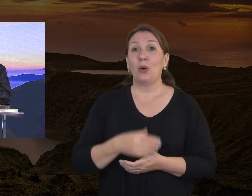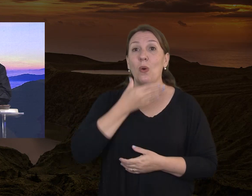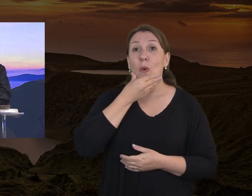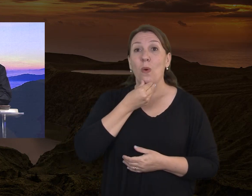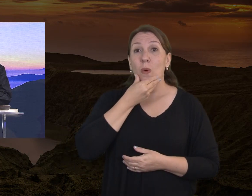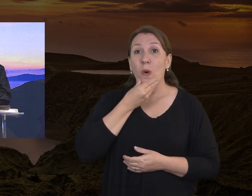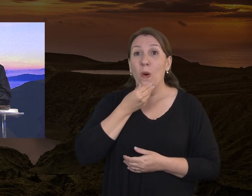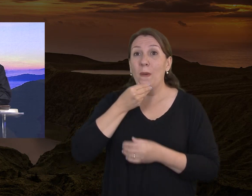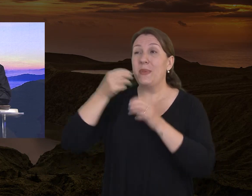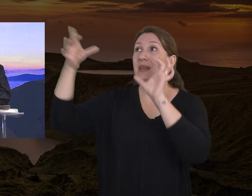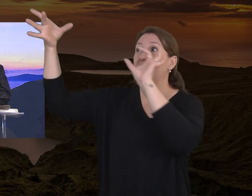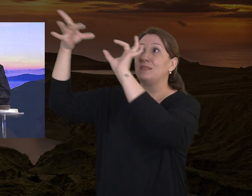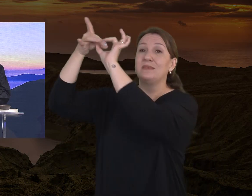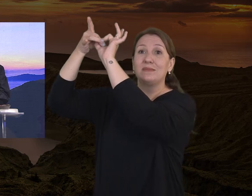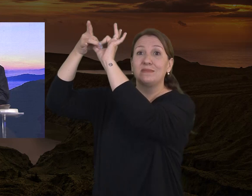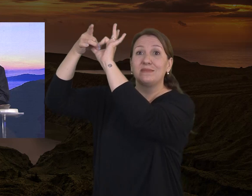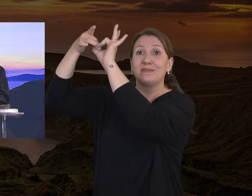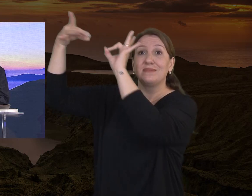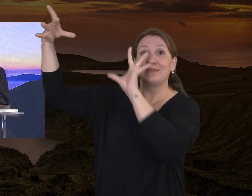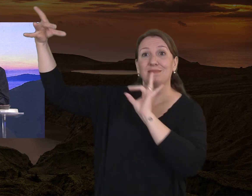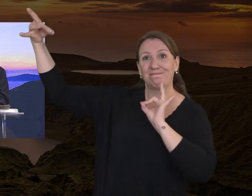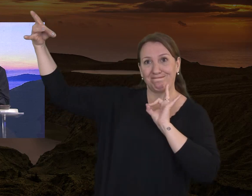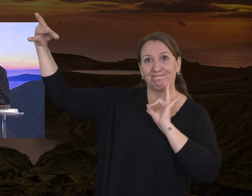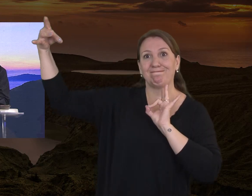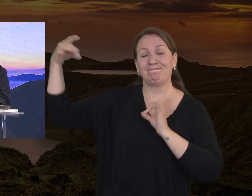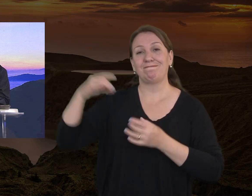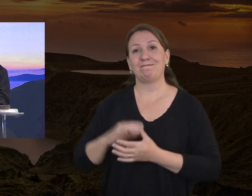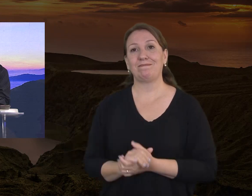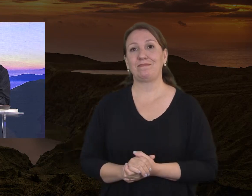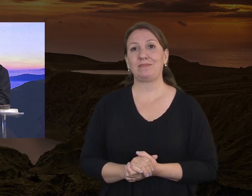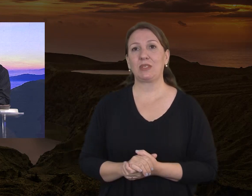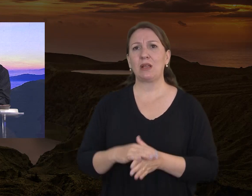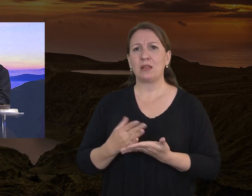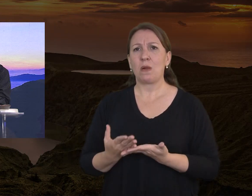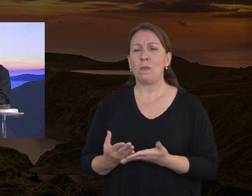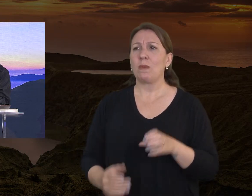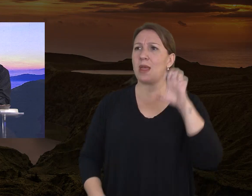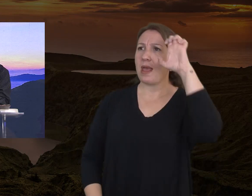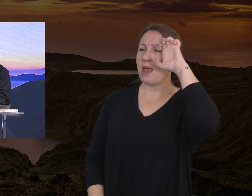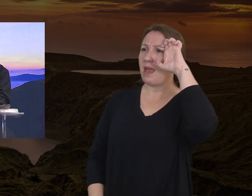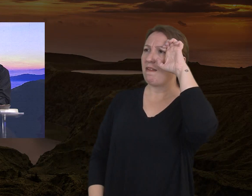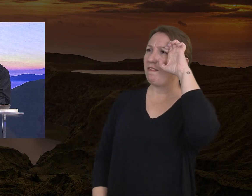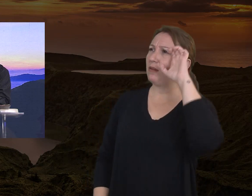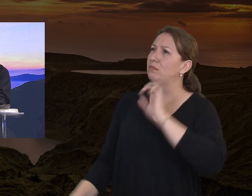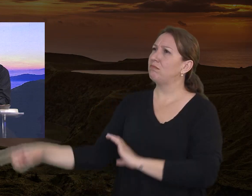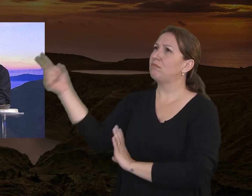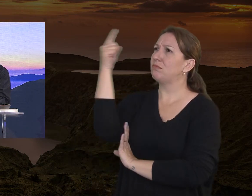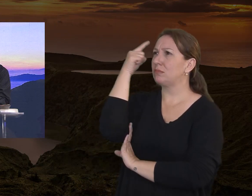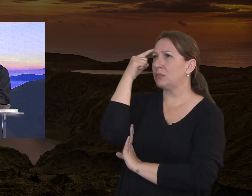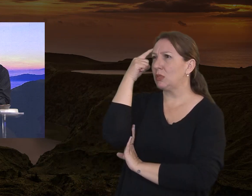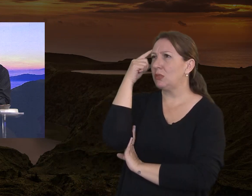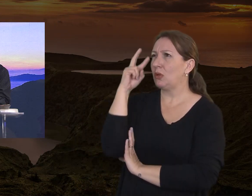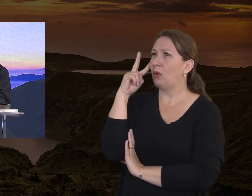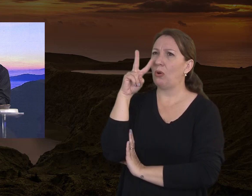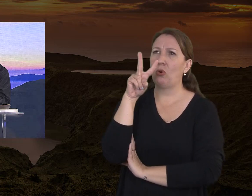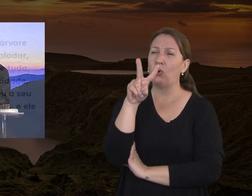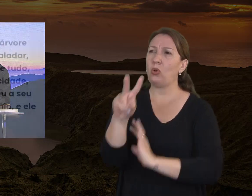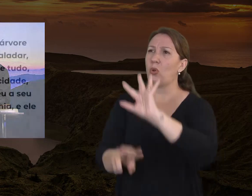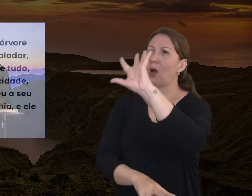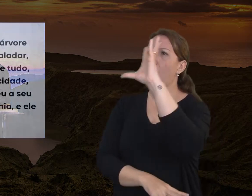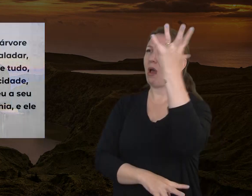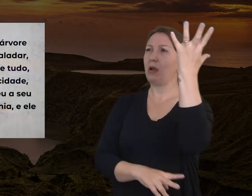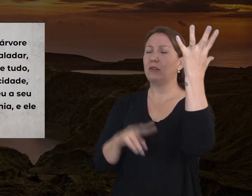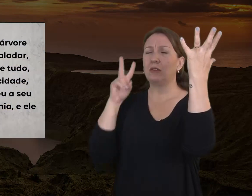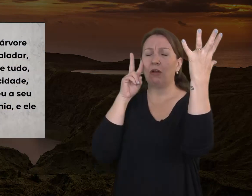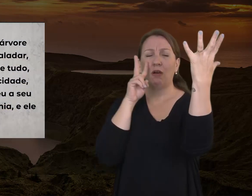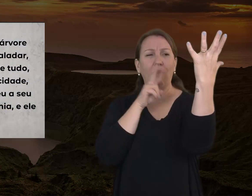parecia agradável ao paladar, muito atraente aos olhos e, além de tudo, desejável